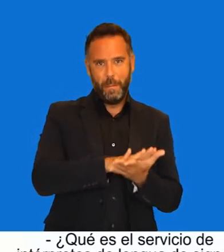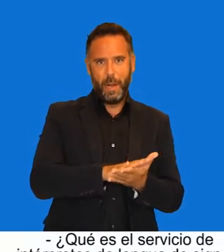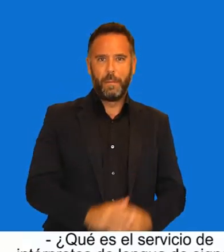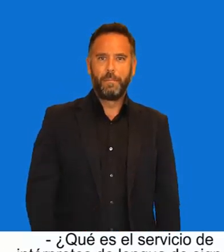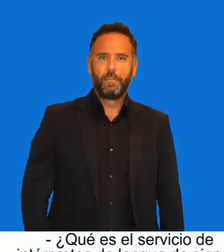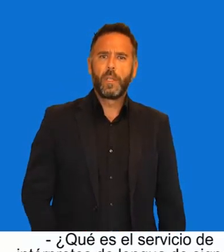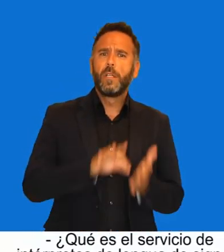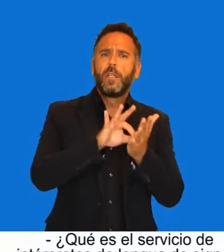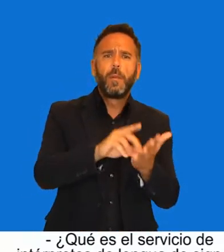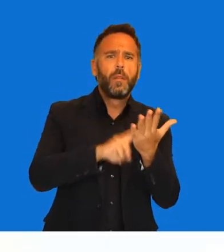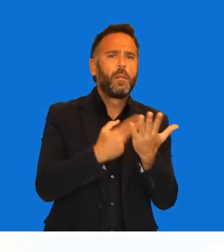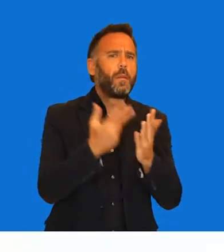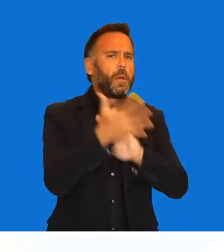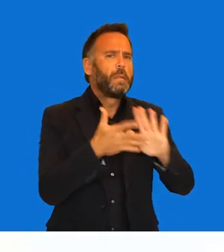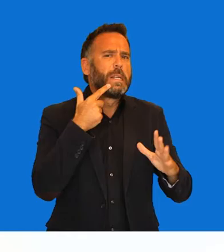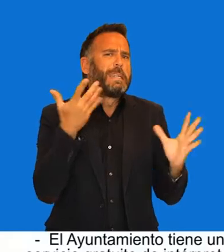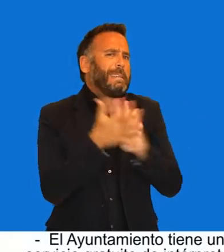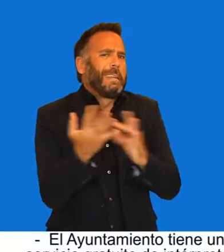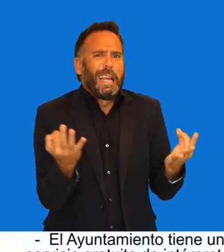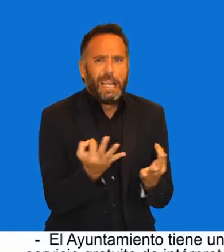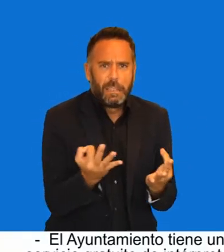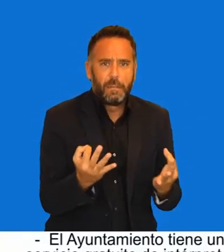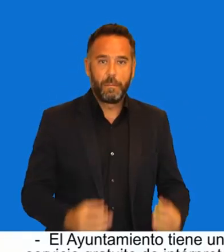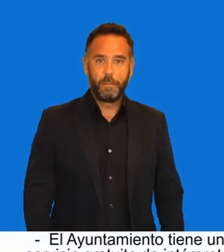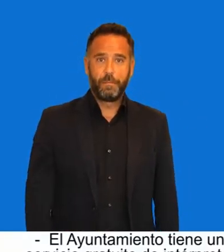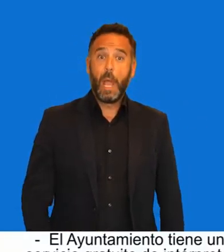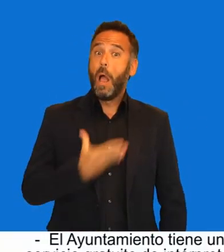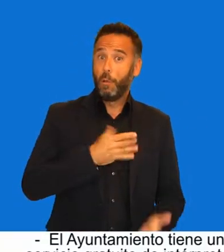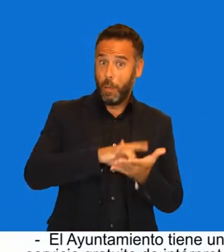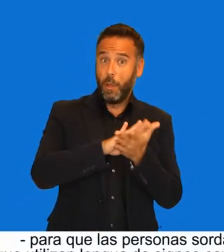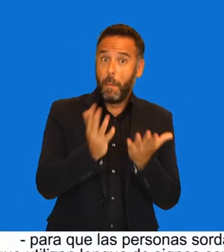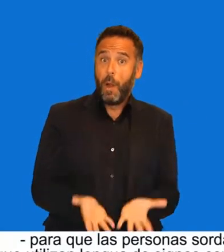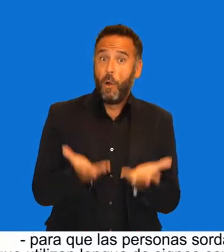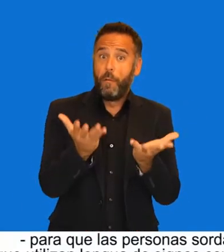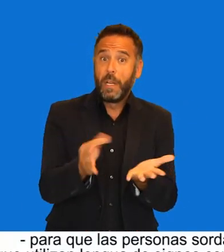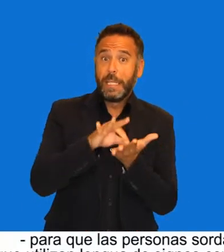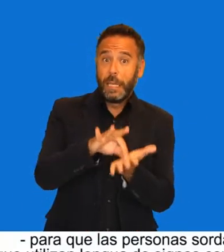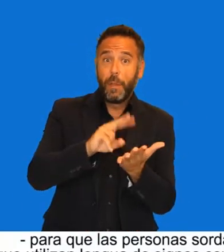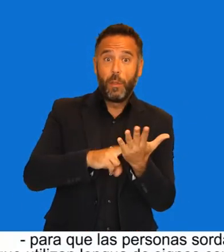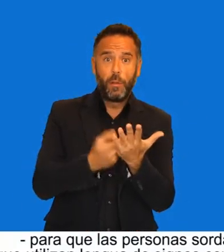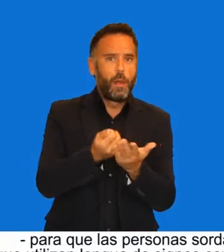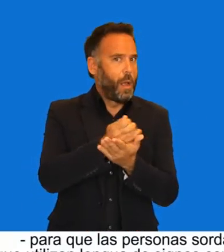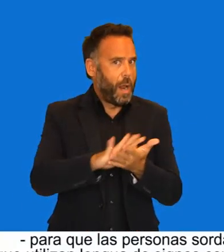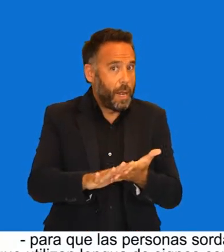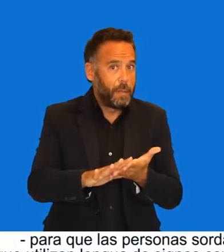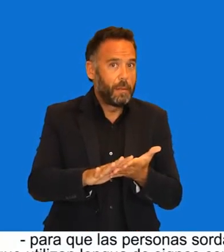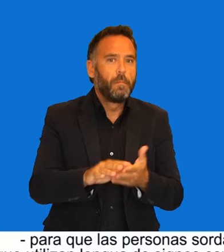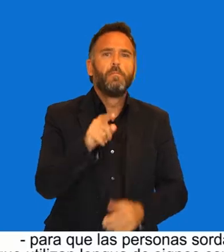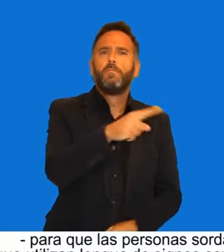de Lengua de Signos? El Ayuntamiento tiene un servicio gratuito de intérpretes... ...para que las personas sordas que utilizan Lengua de Signos